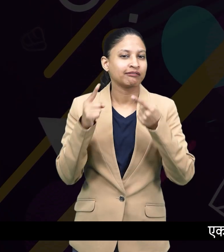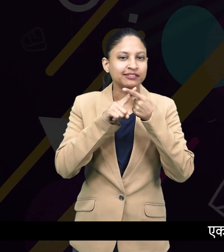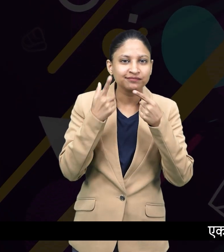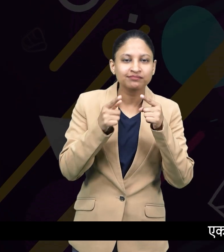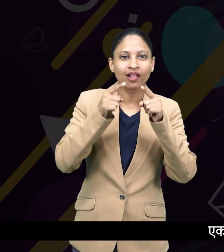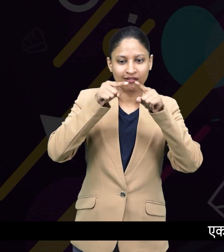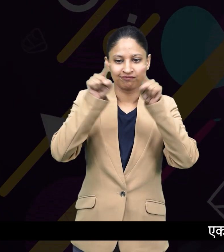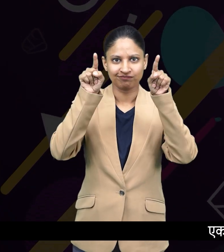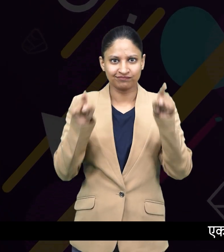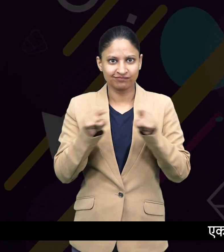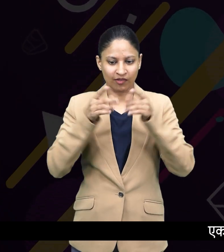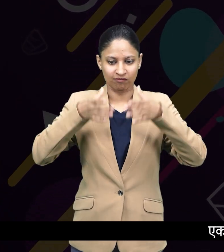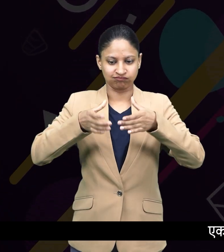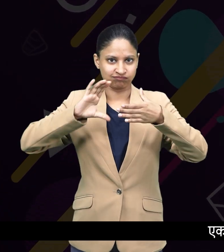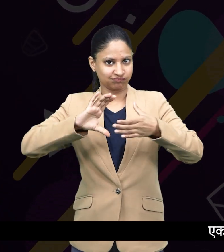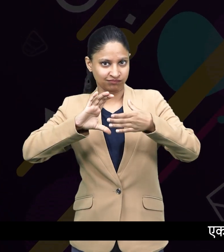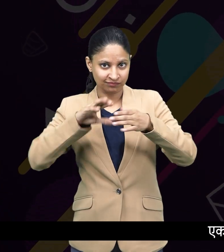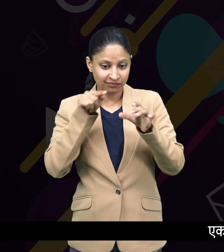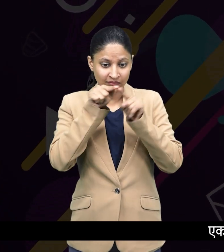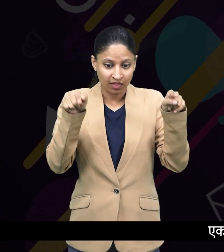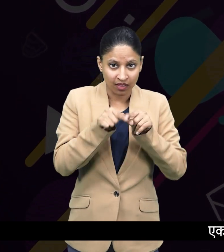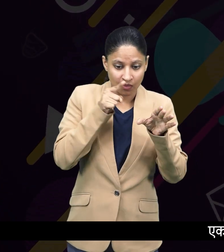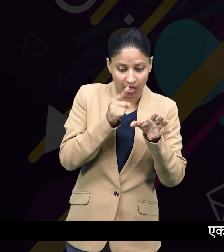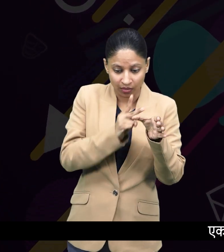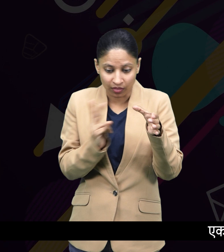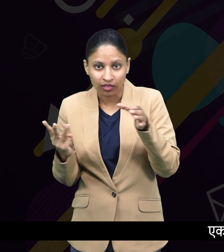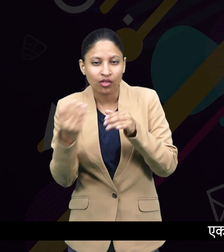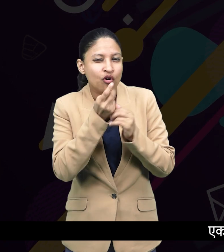एक घन 6 वर्गों से बनता है।